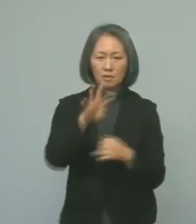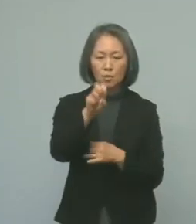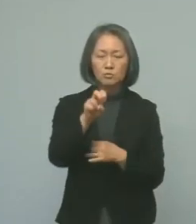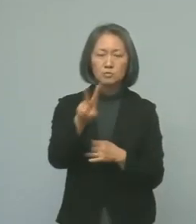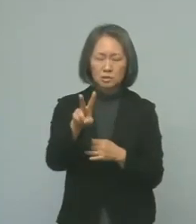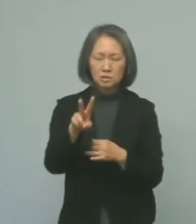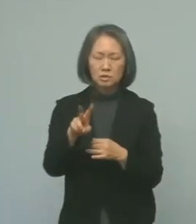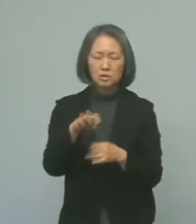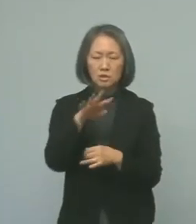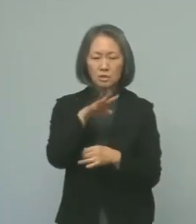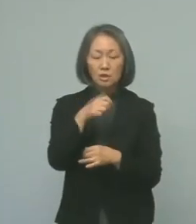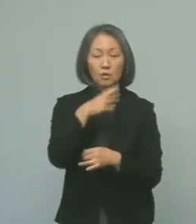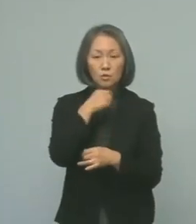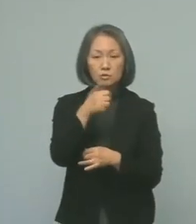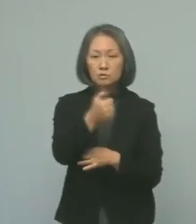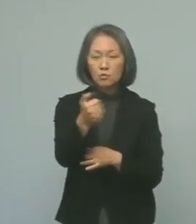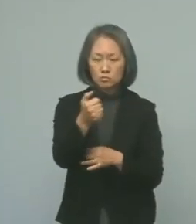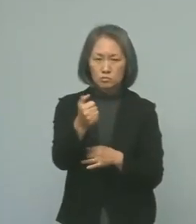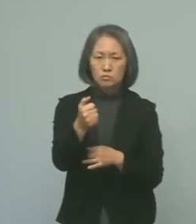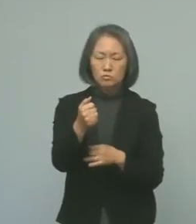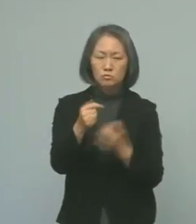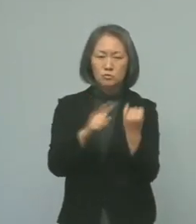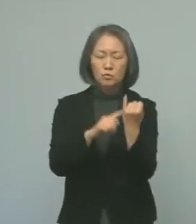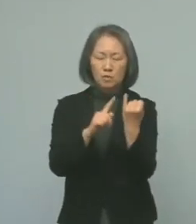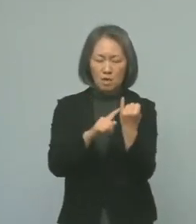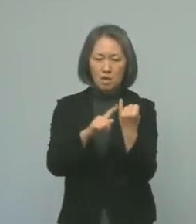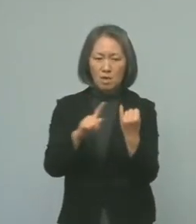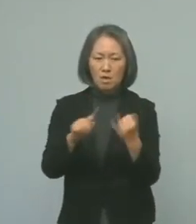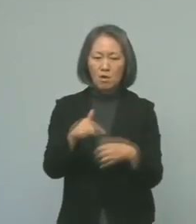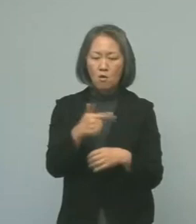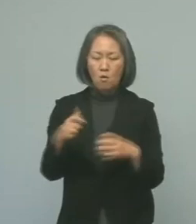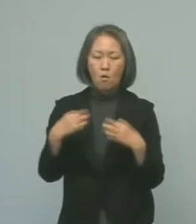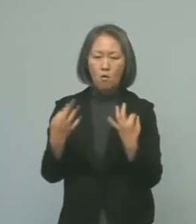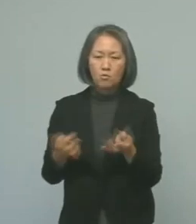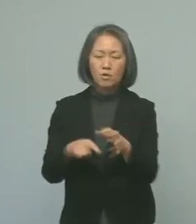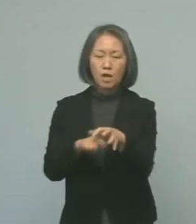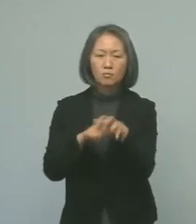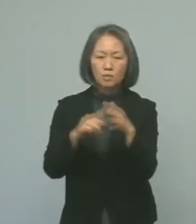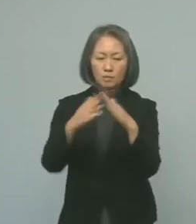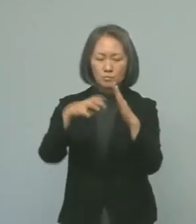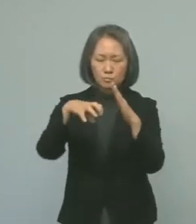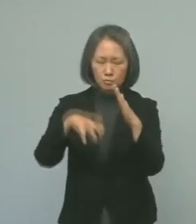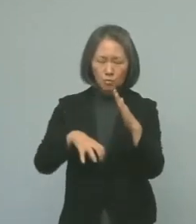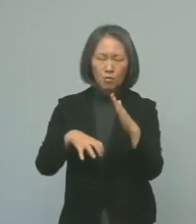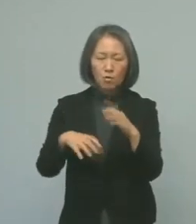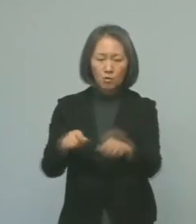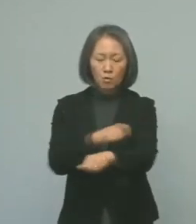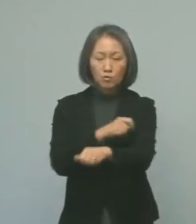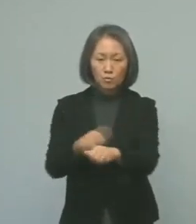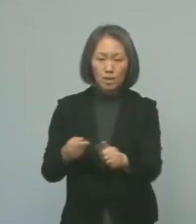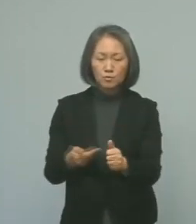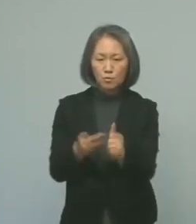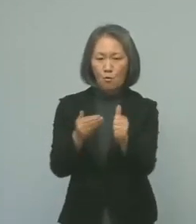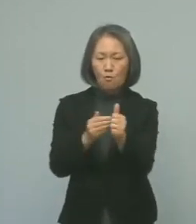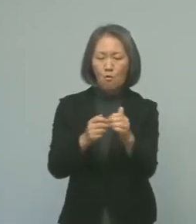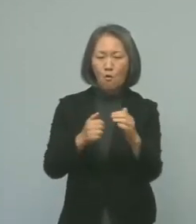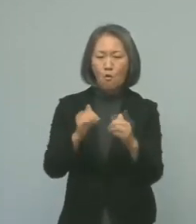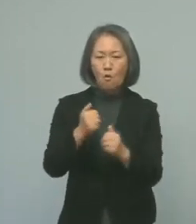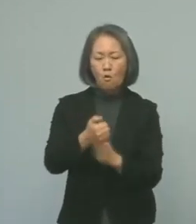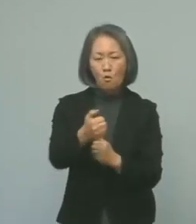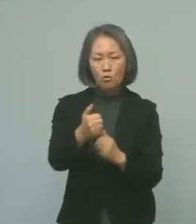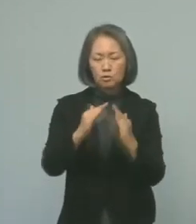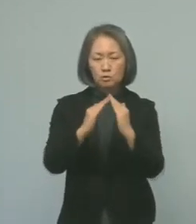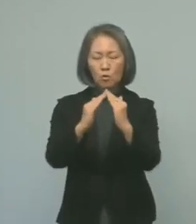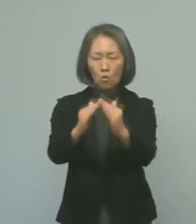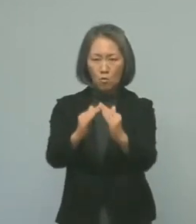女性で大蔵村にお住まいの特別養護老人ホーム関連事業所の職員